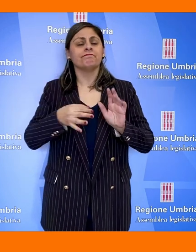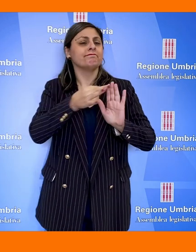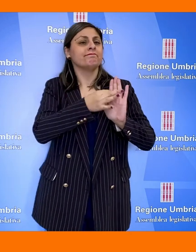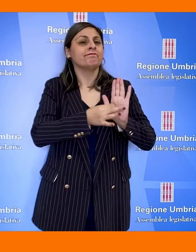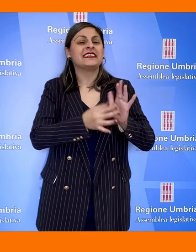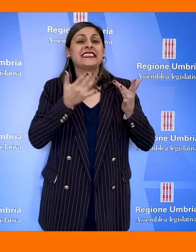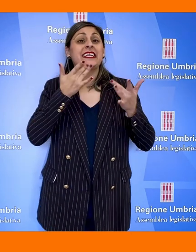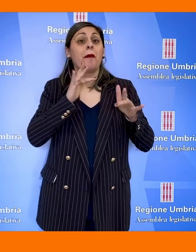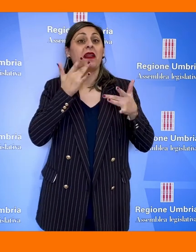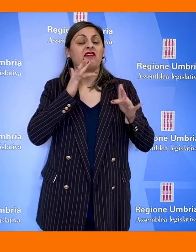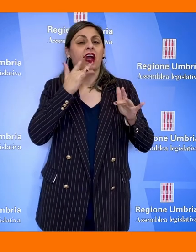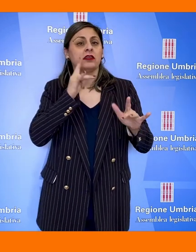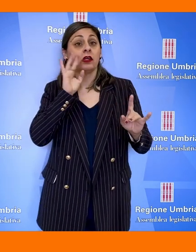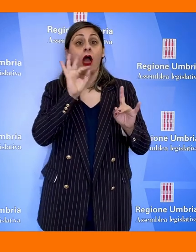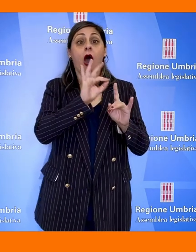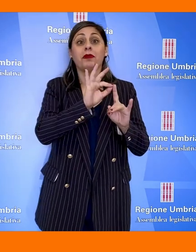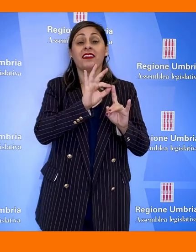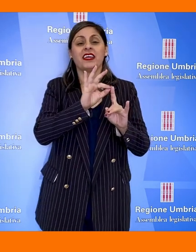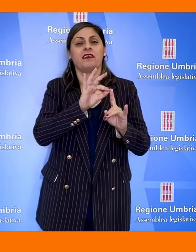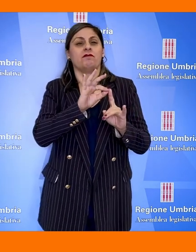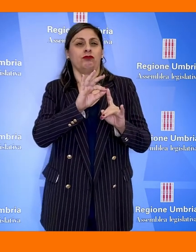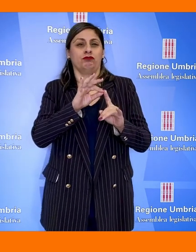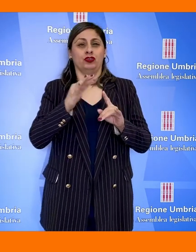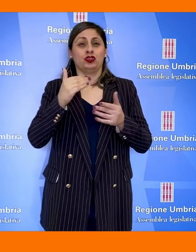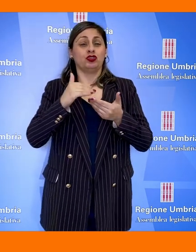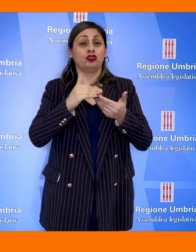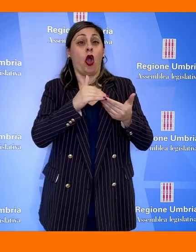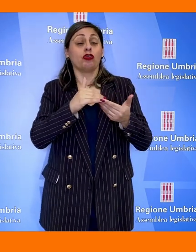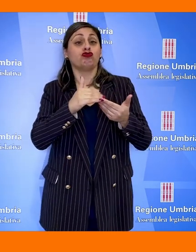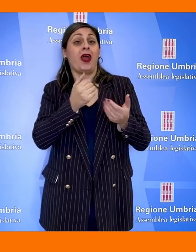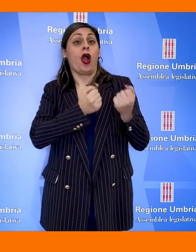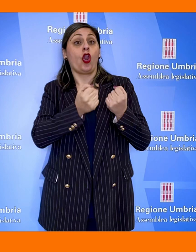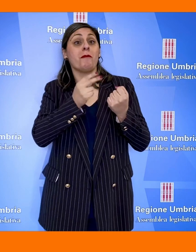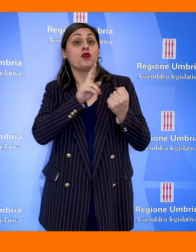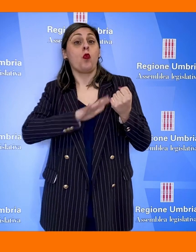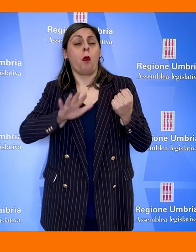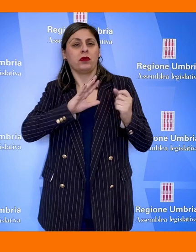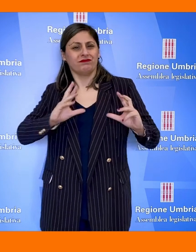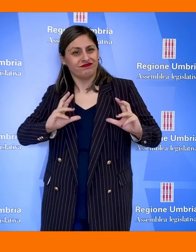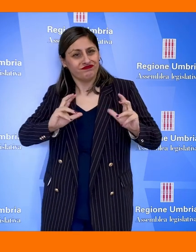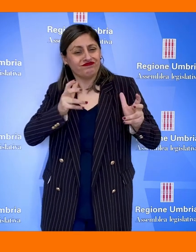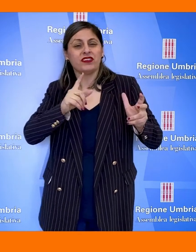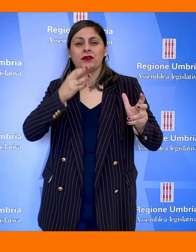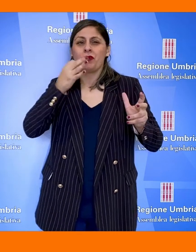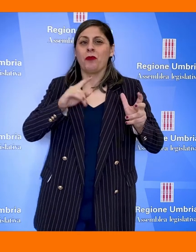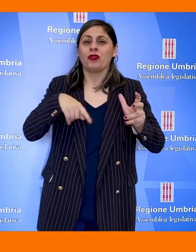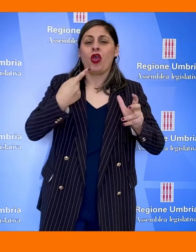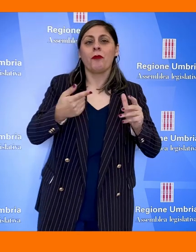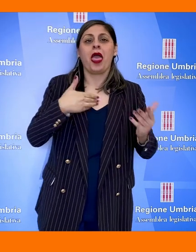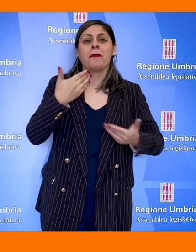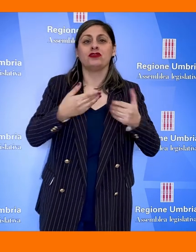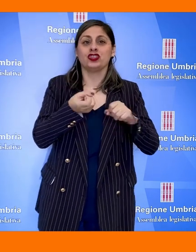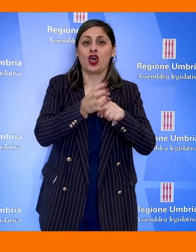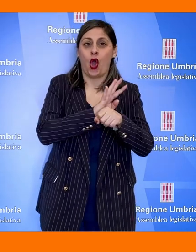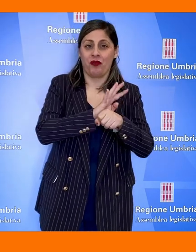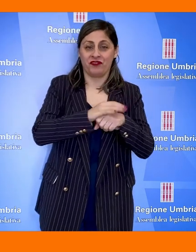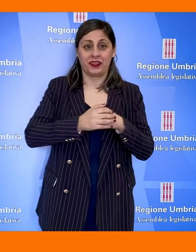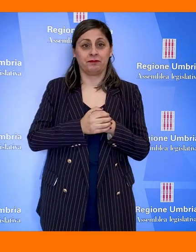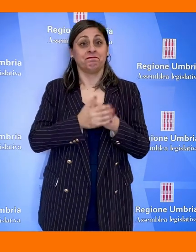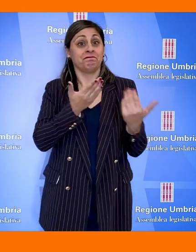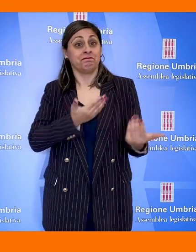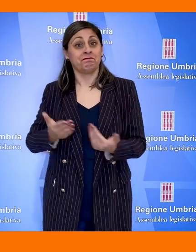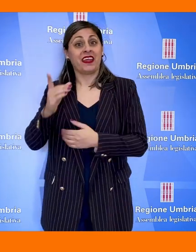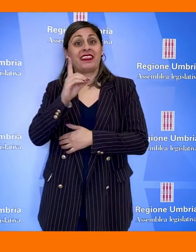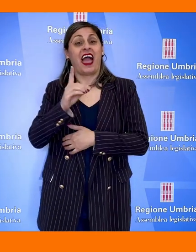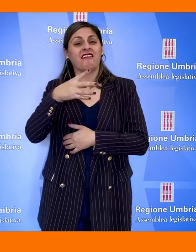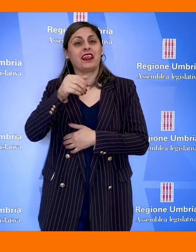sulle misure di semplificazione per la ripresa socio-economica dell'Umbria a seguito dell'emergenza